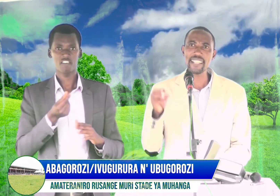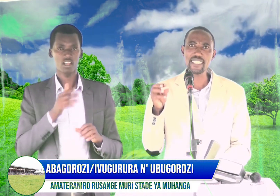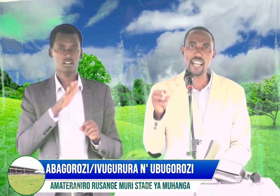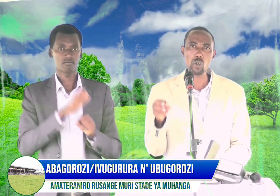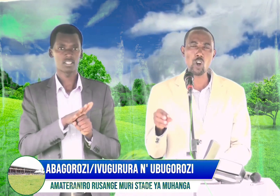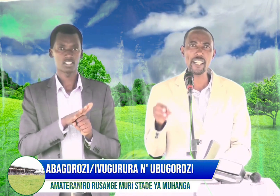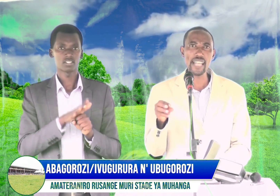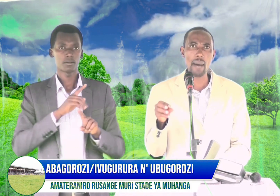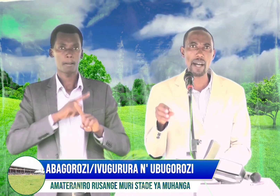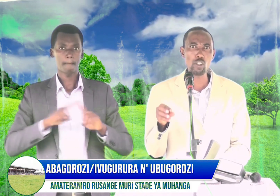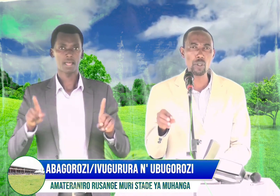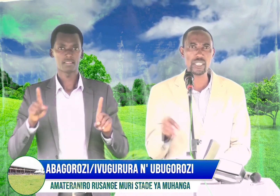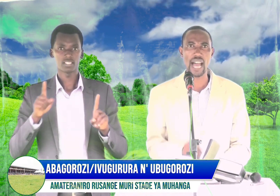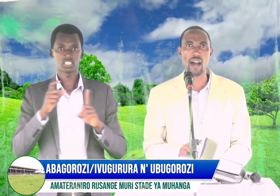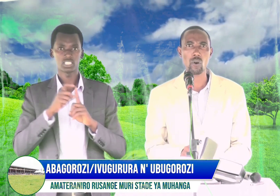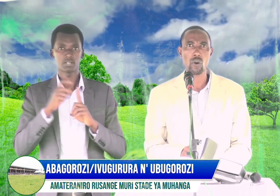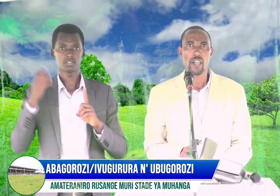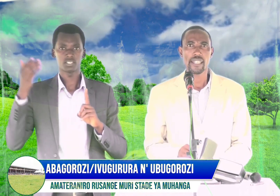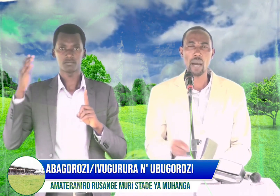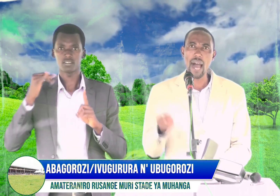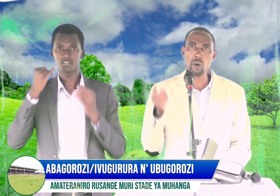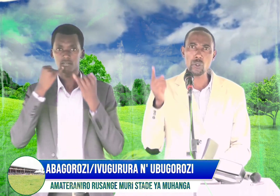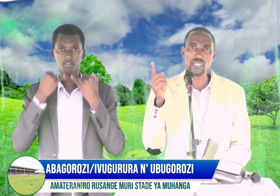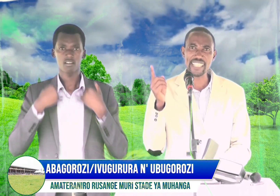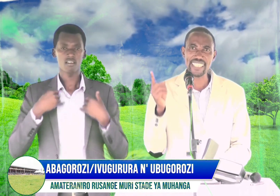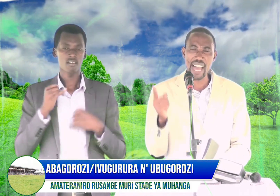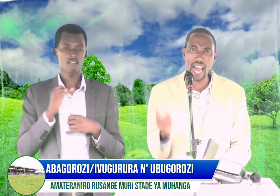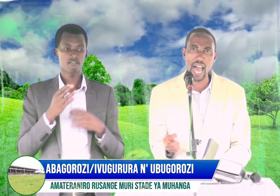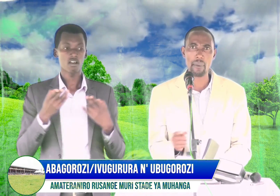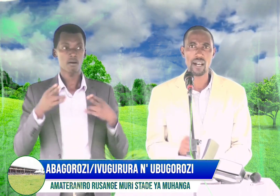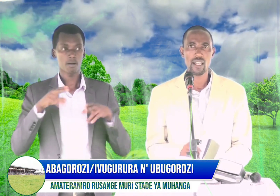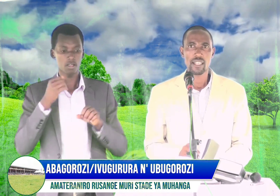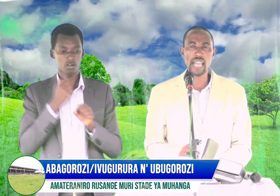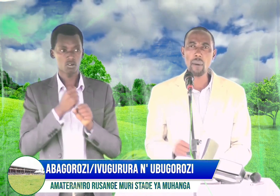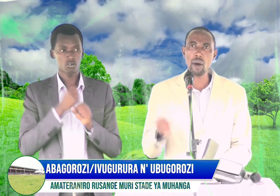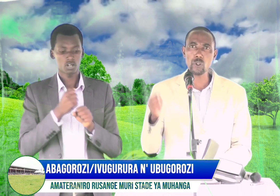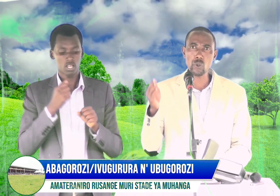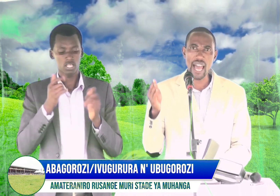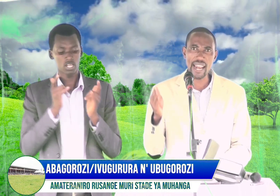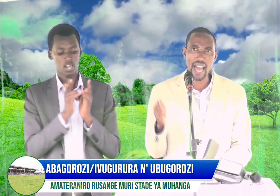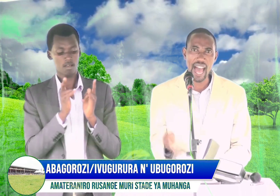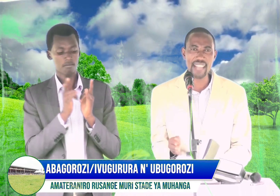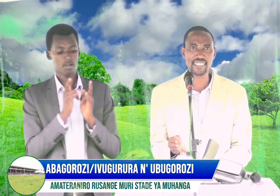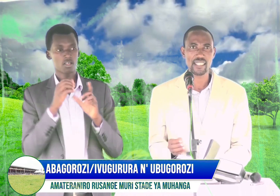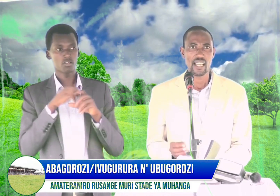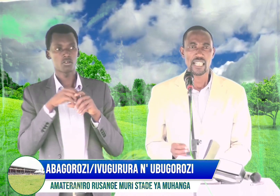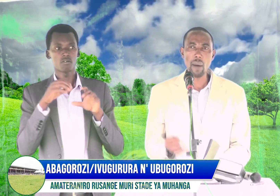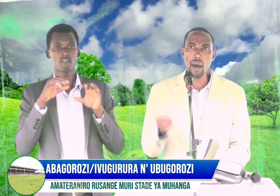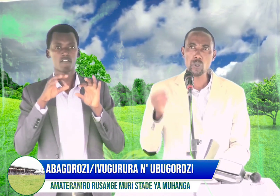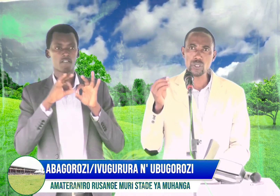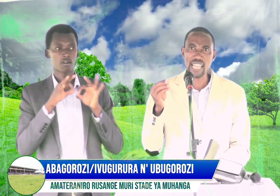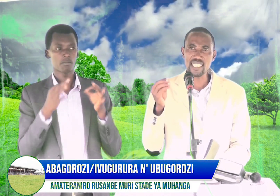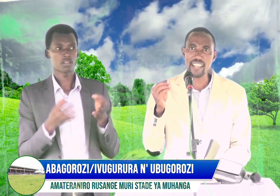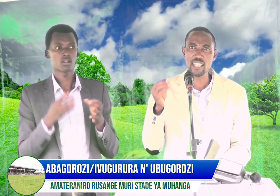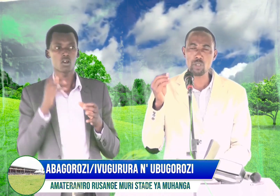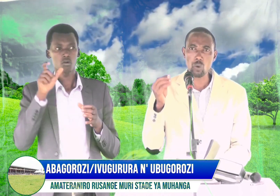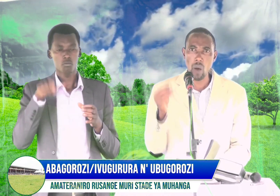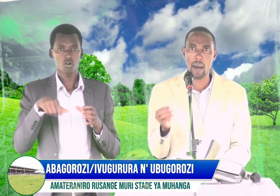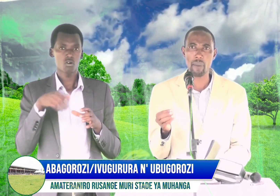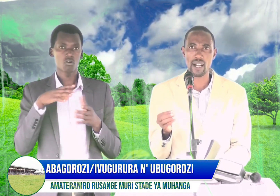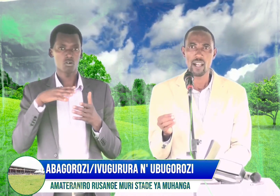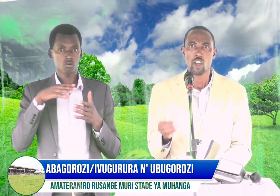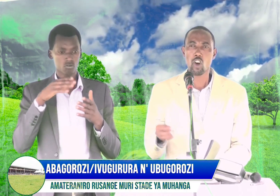iyo bagiye gukora inama y'umuryango, na wa wundi utagira haba, na wa wundi urara hanze, na wa wundi utagira